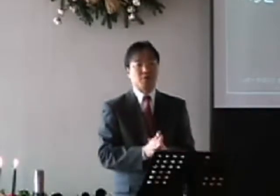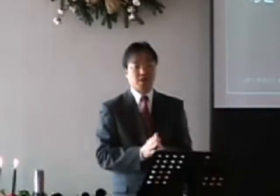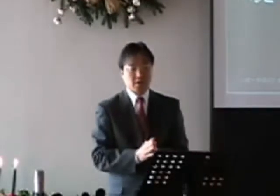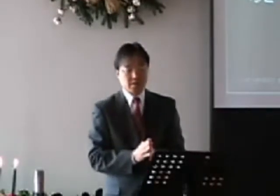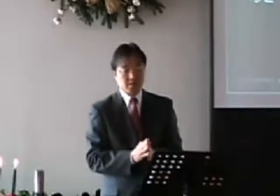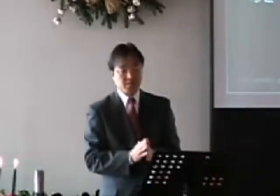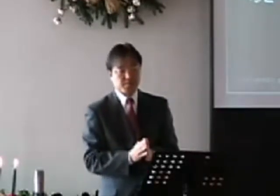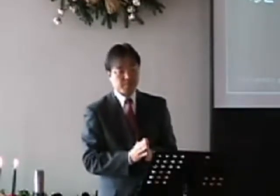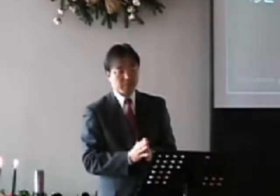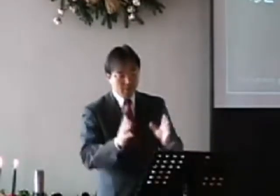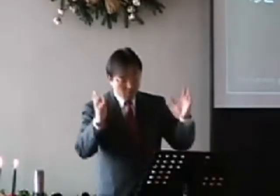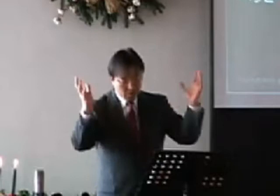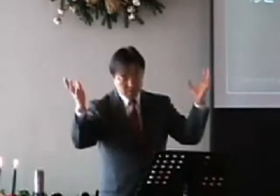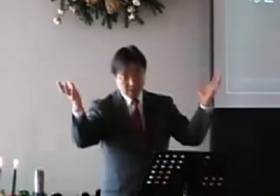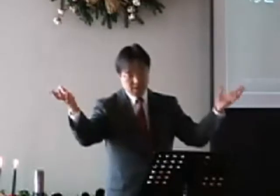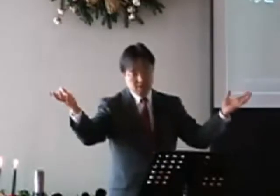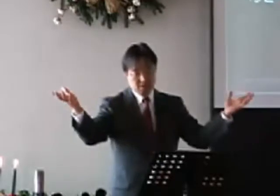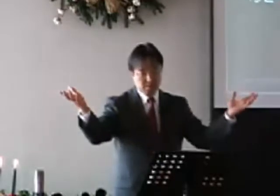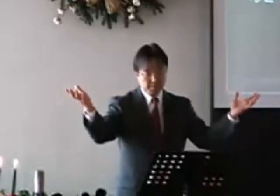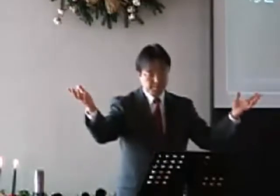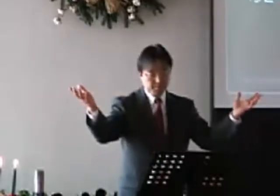。イエス様は